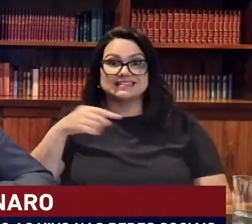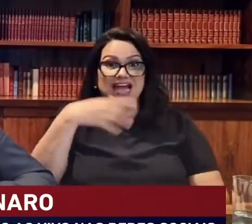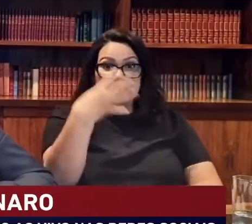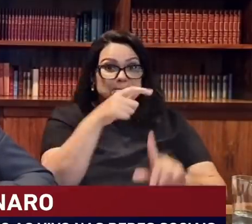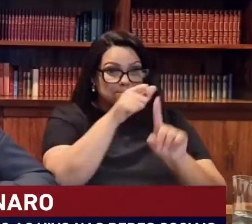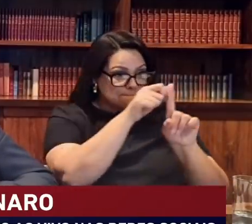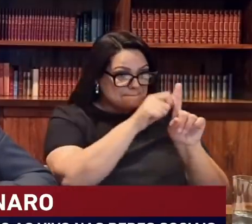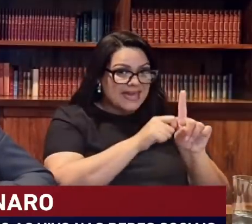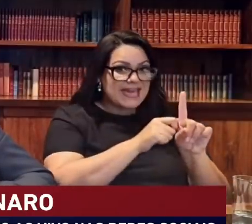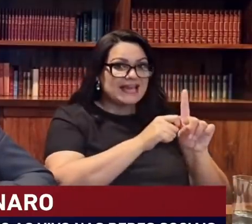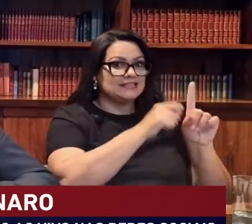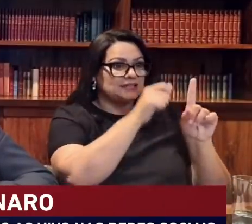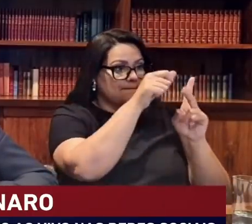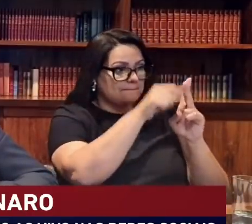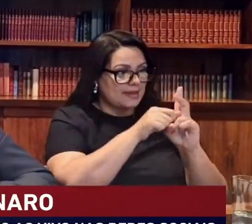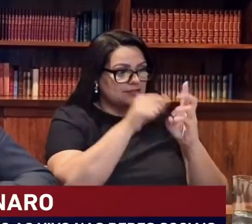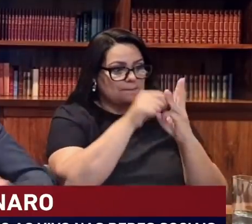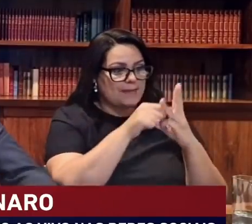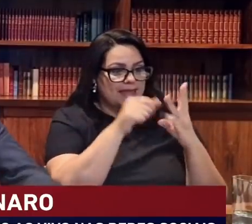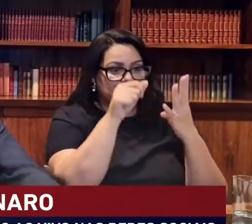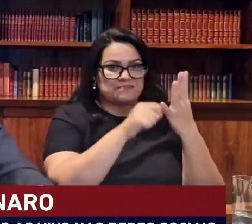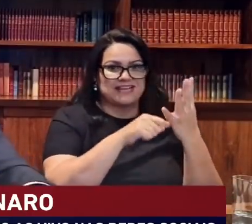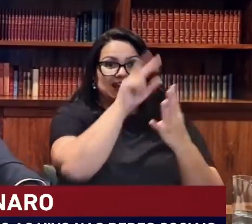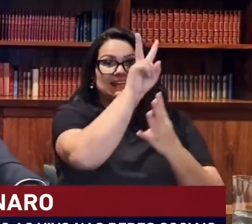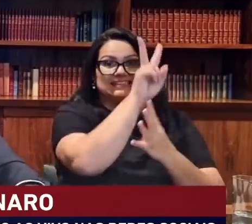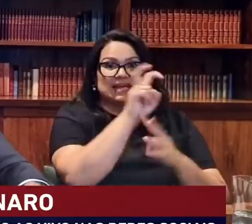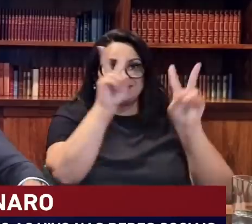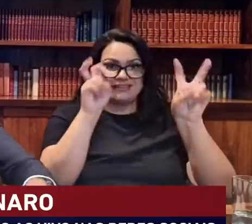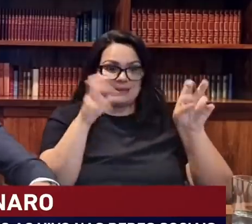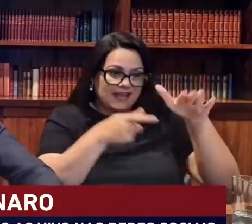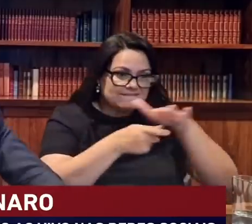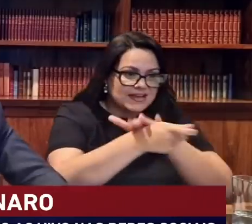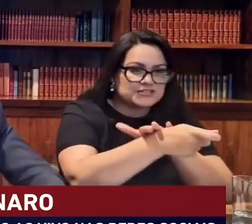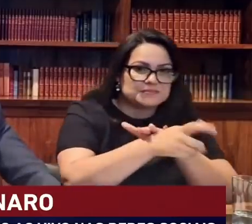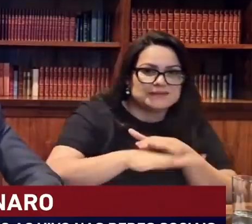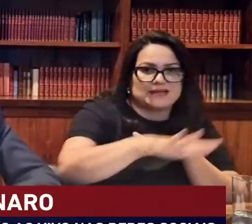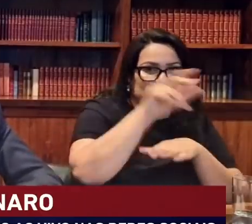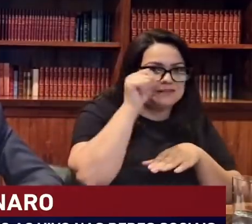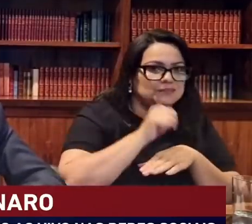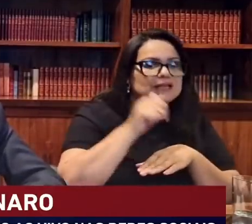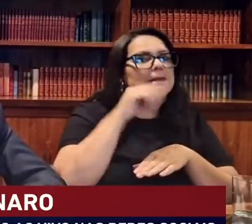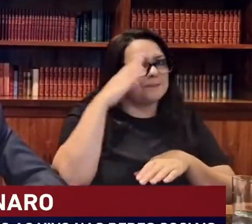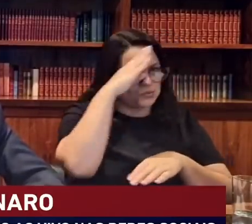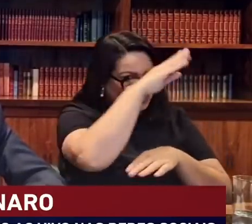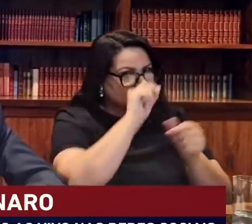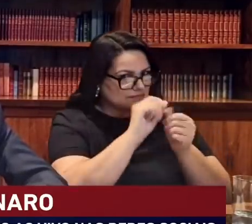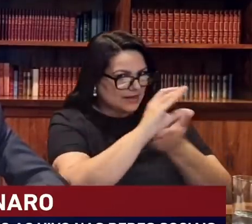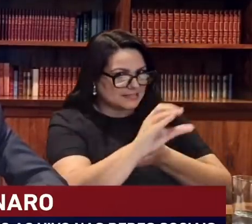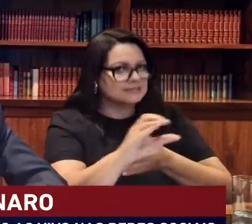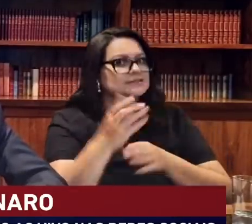esse mês, falando de investimentos em mulheres no Brasil pelo governo Bolsonaro. Presidente, só